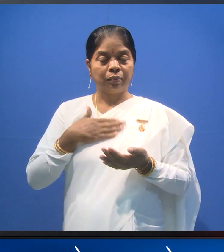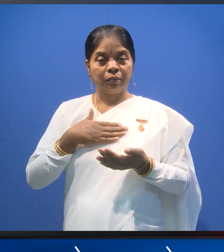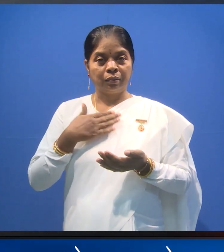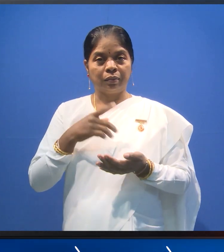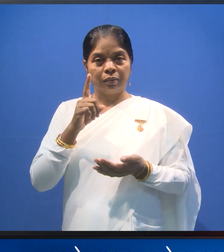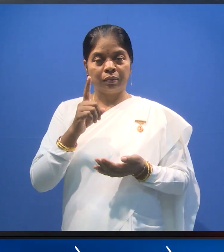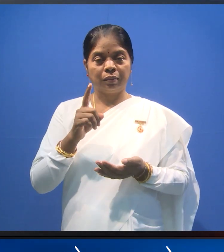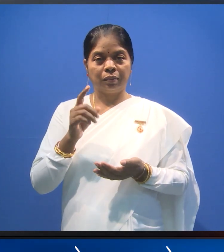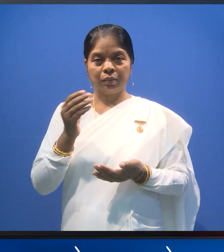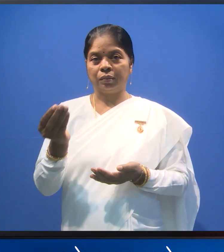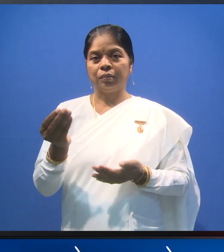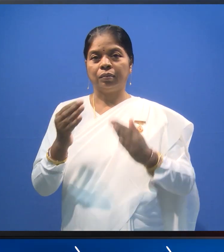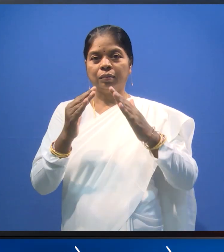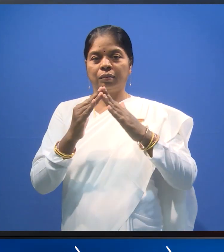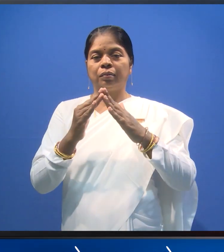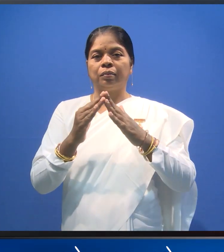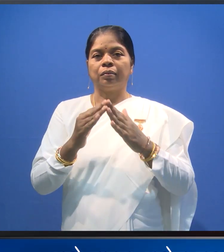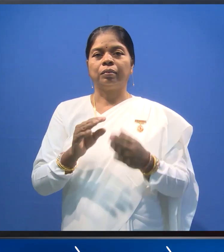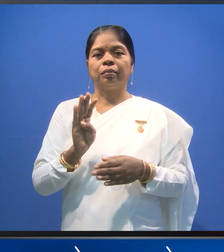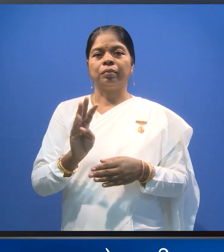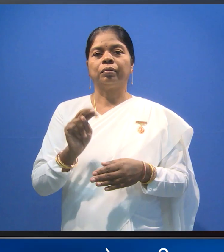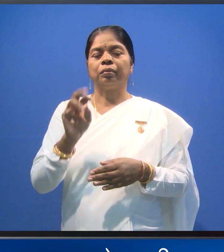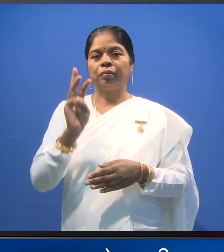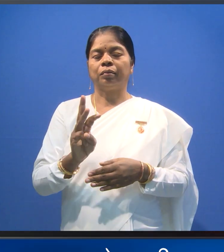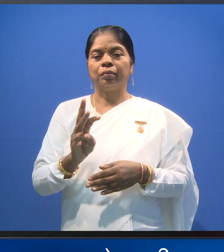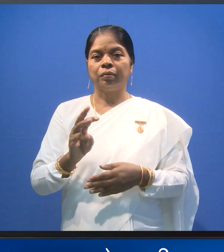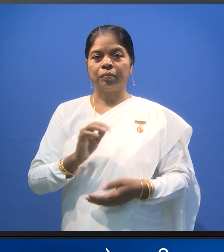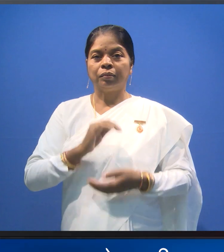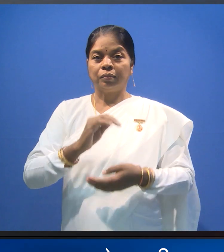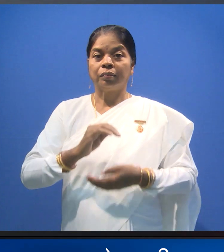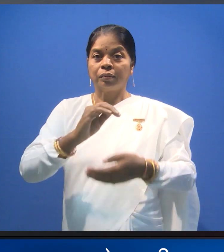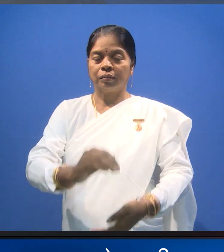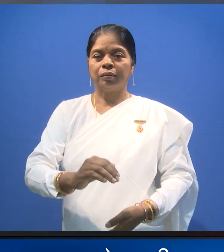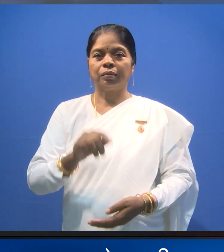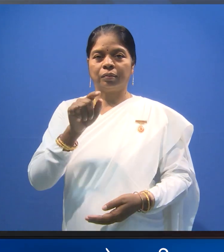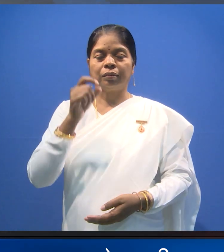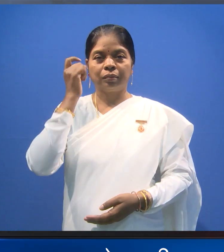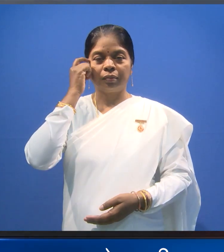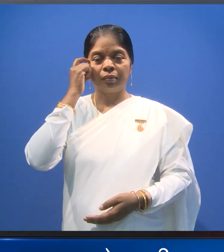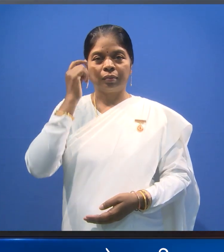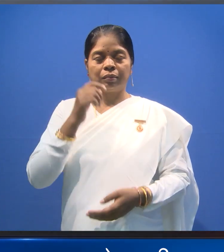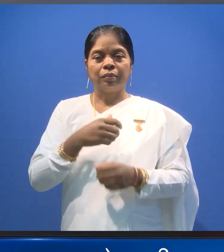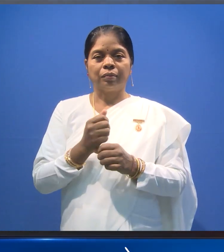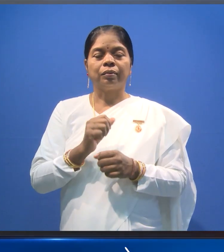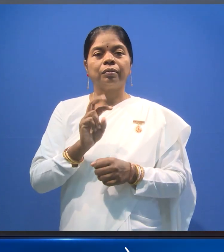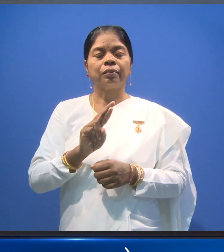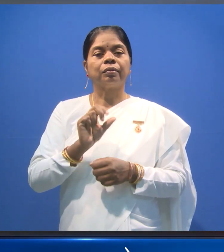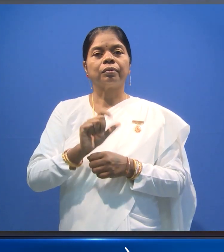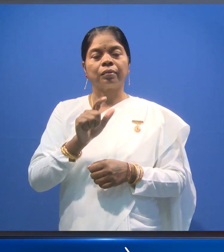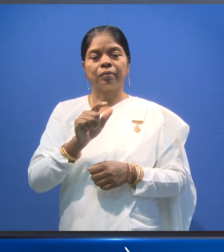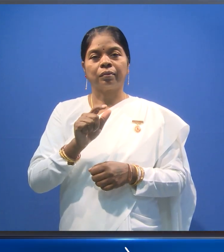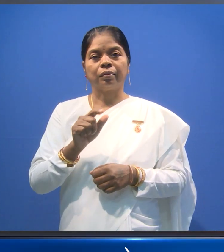असेल तर एक साधे घर बनवा. नातवाने तुमची आठवण करावी असे वाटत